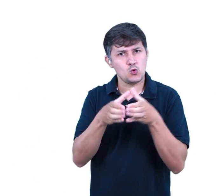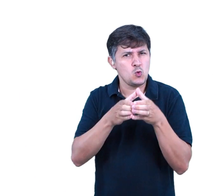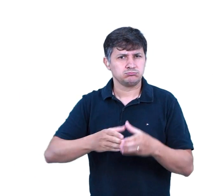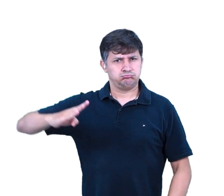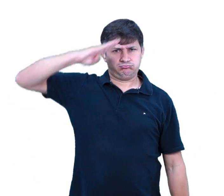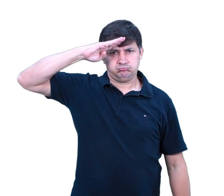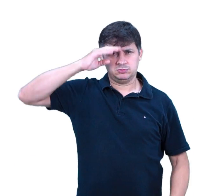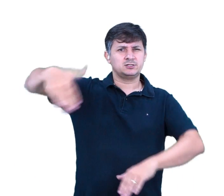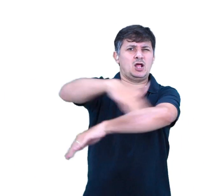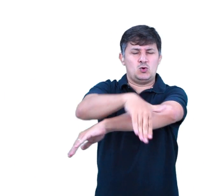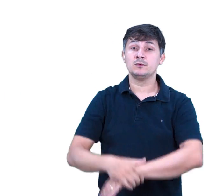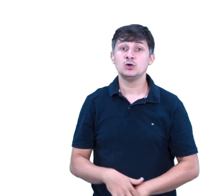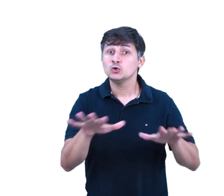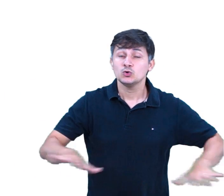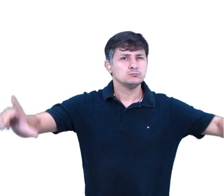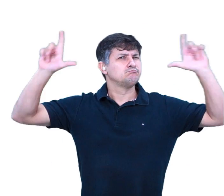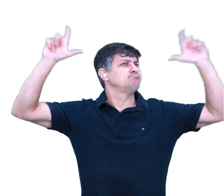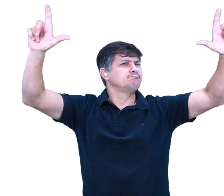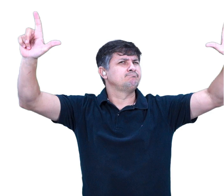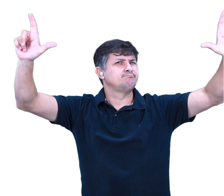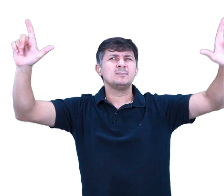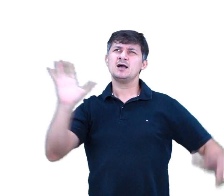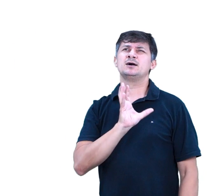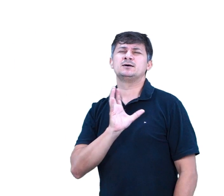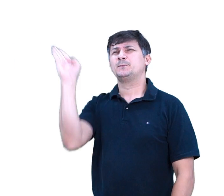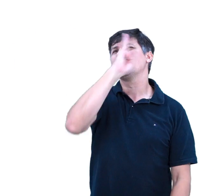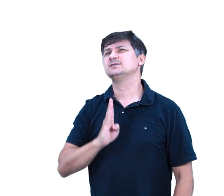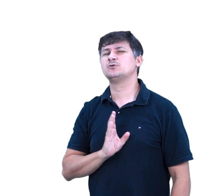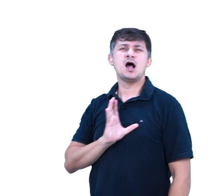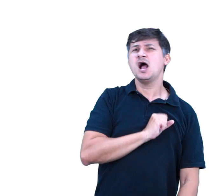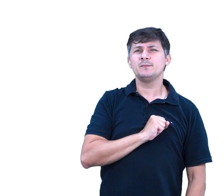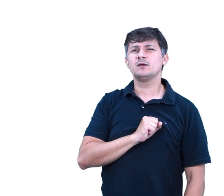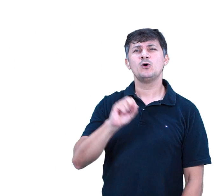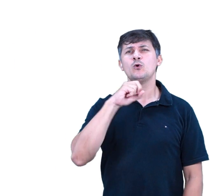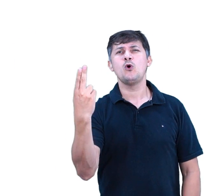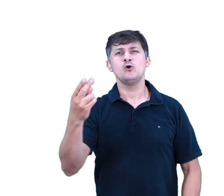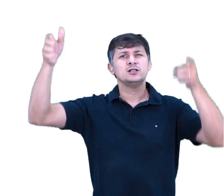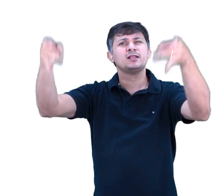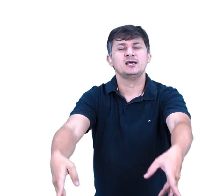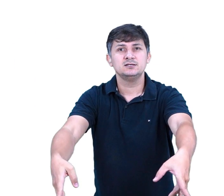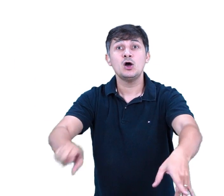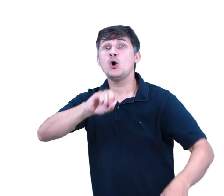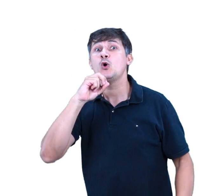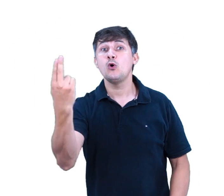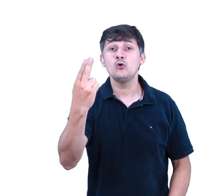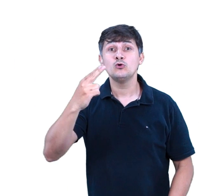ruas, era comum ver o slogan Brasil, ame-o ou deixe-o, ou então ninguém segura esse país, em referência ao